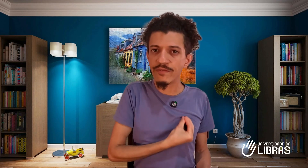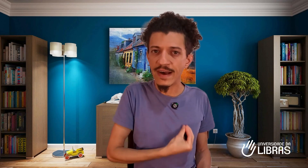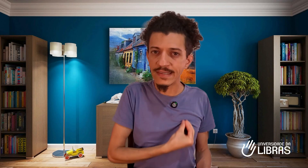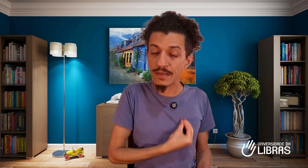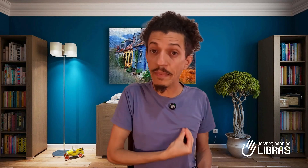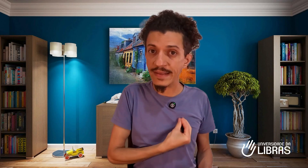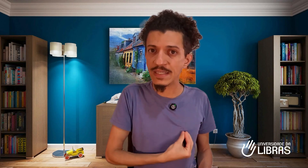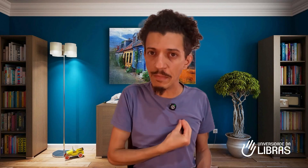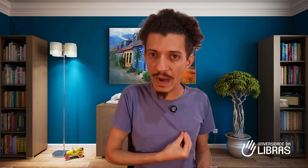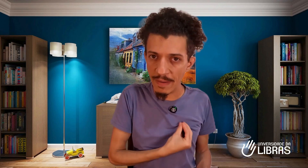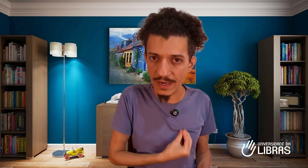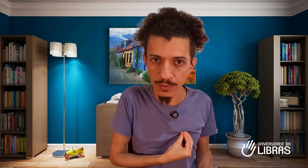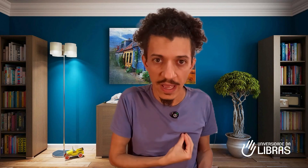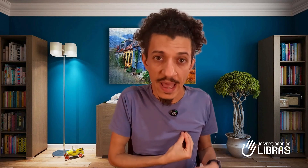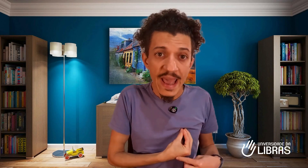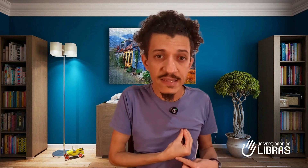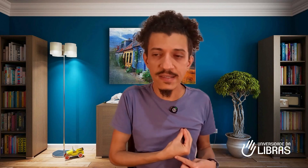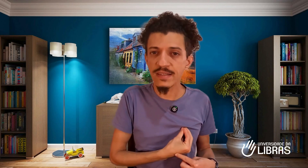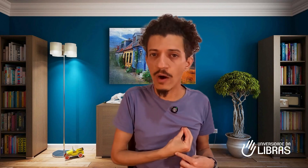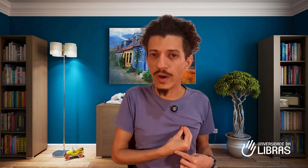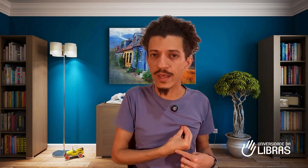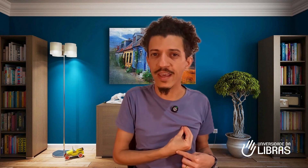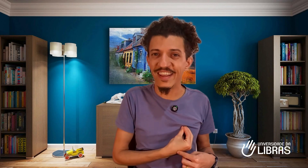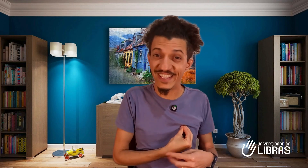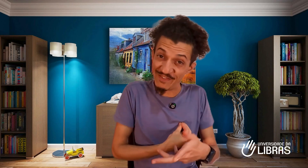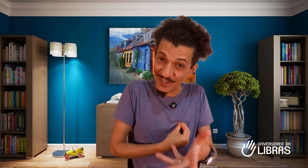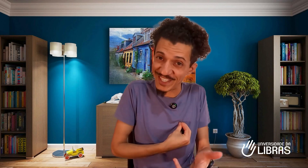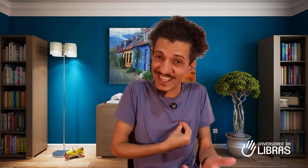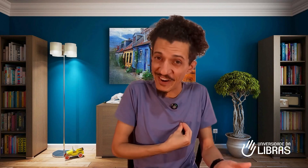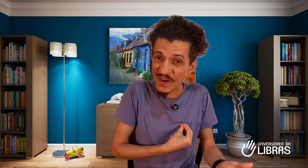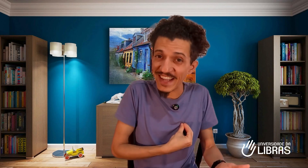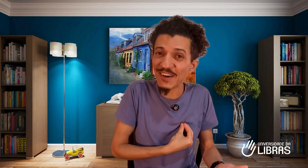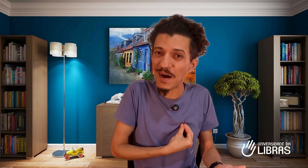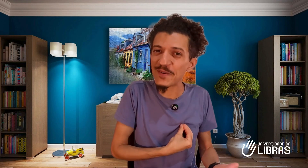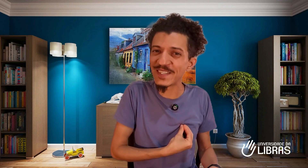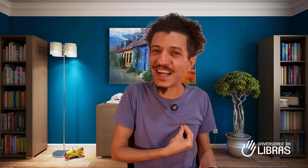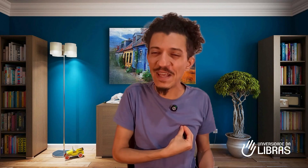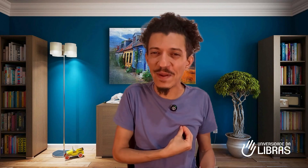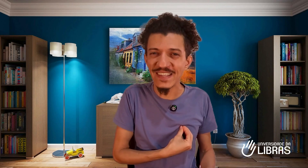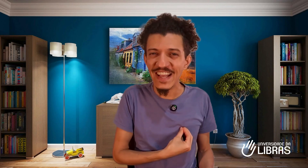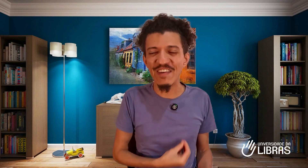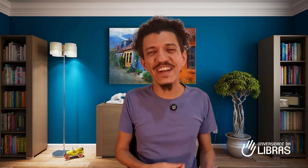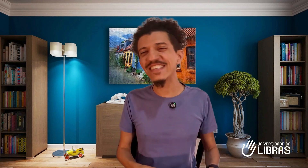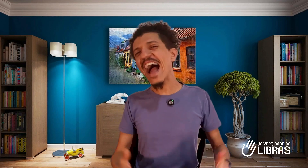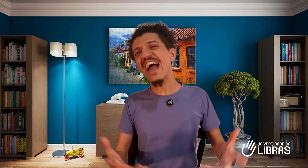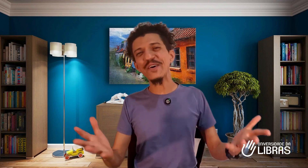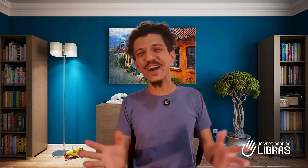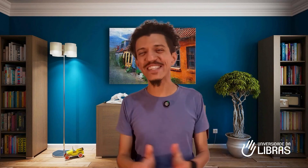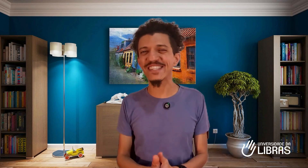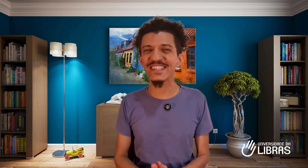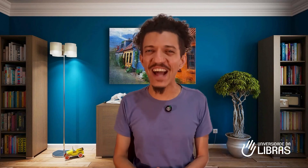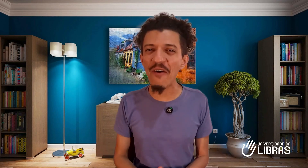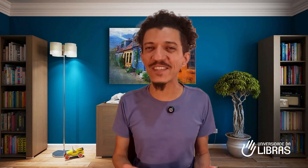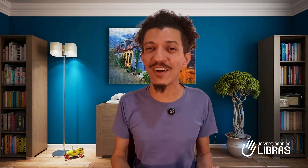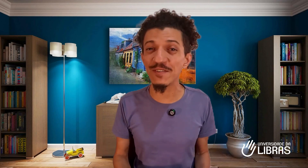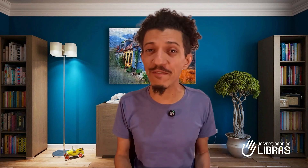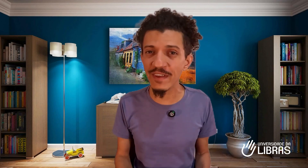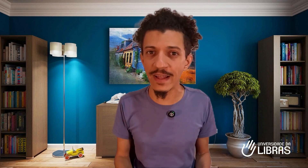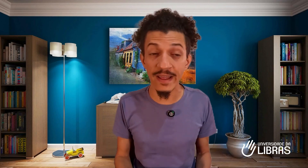assim para cima e para baixo. Esse sinal aqui, se você já conhece alguma coisa da Libras, vai falar assim, eu conheço esse sinal, é o sinal de vida.